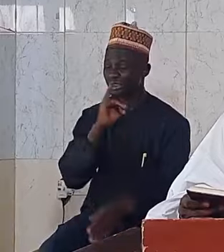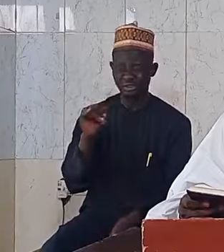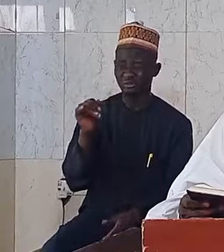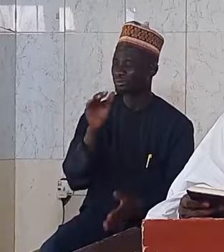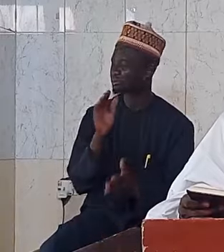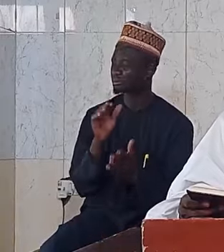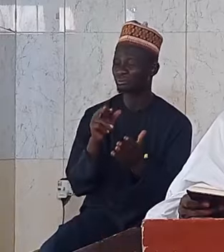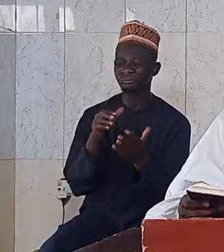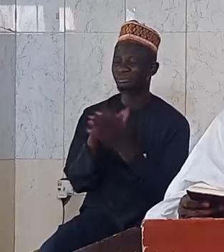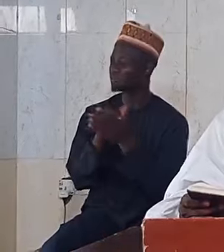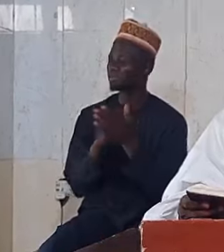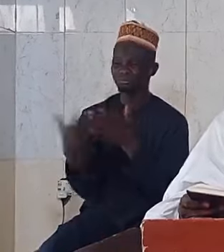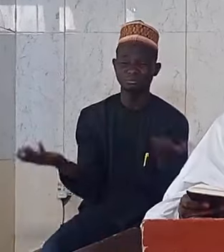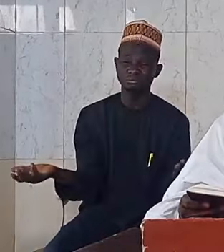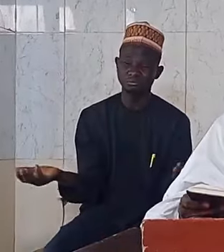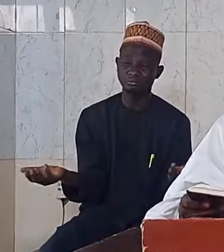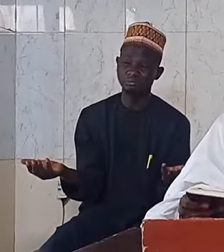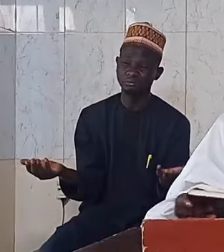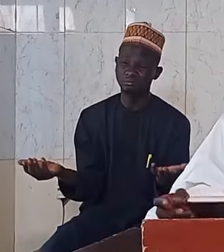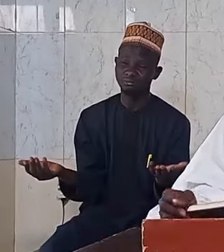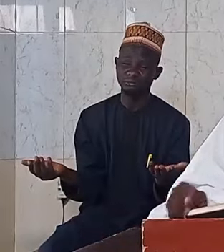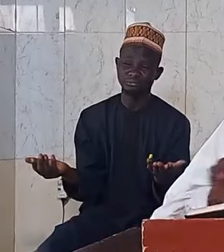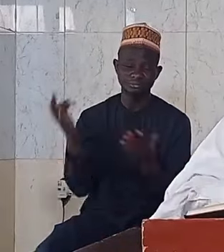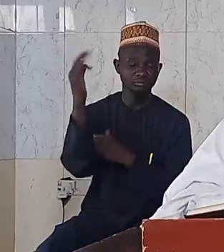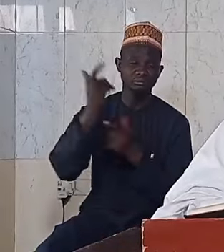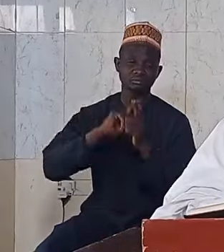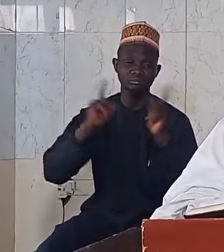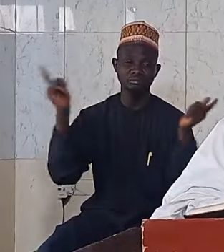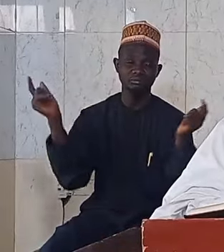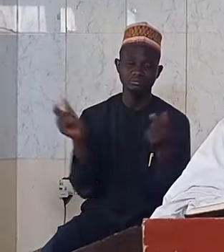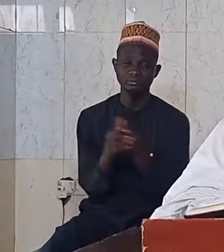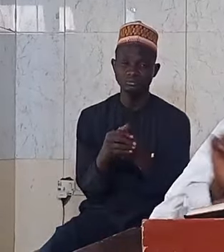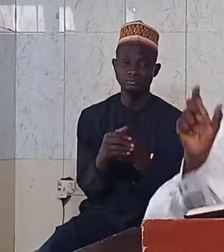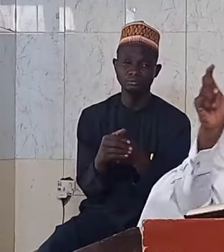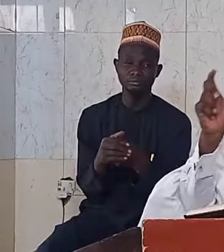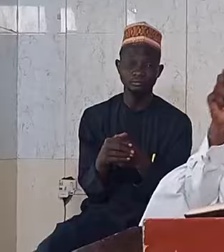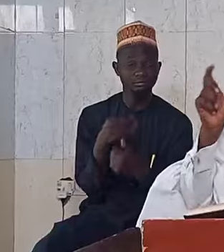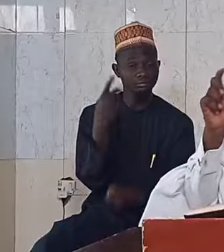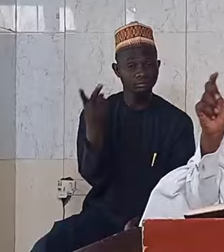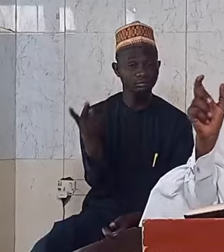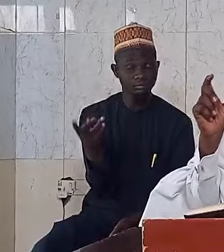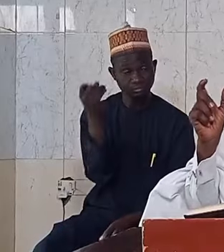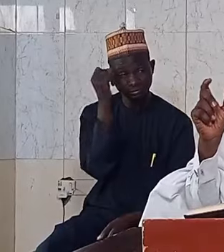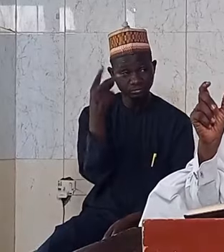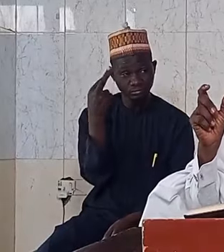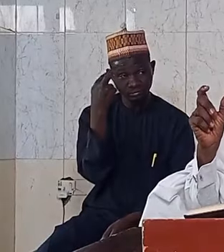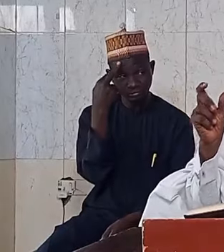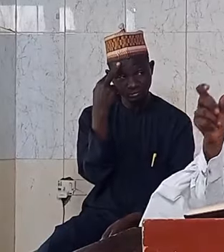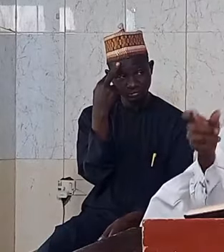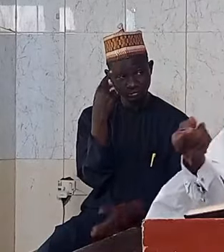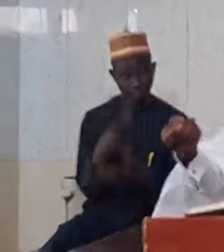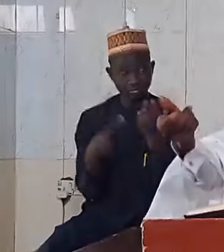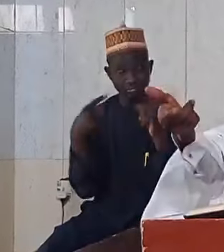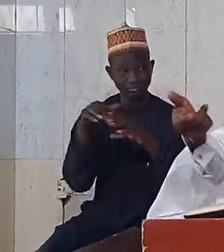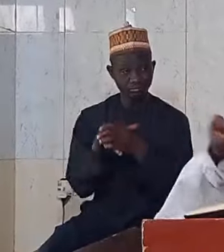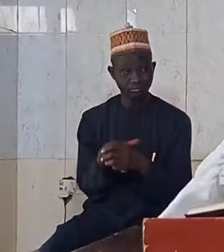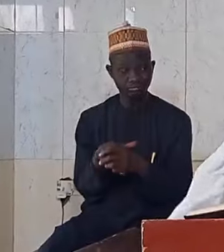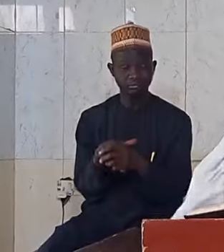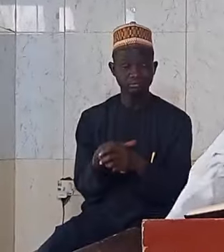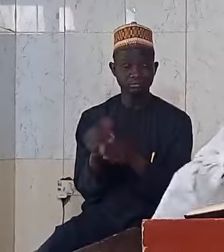kaidin sa da makircin sa duk mai rauni ne Allah da hikima yake kun fahimci abin da ke cikin